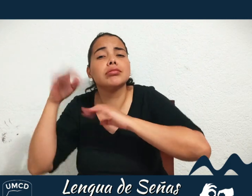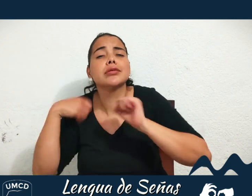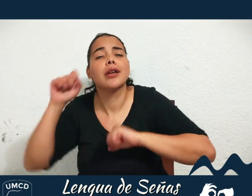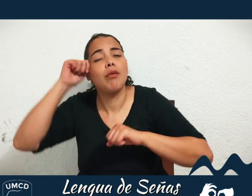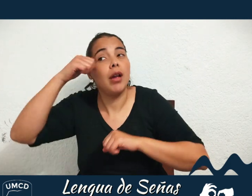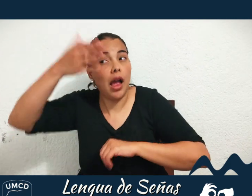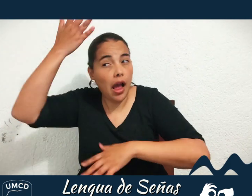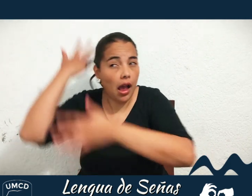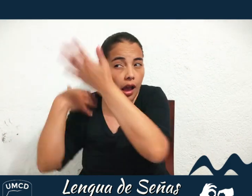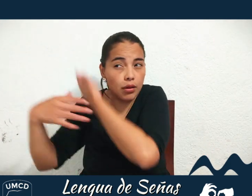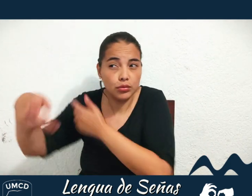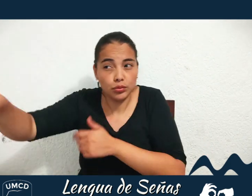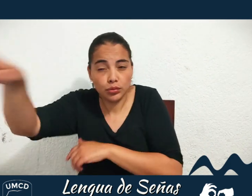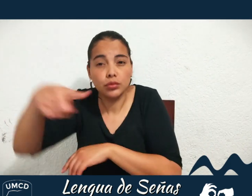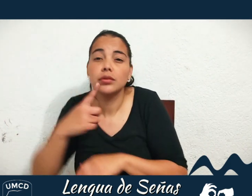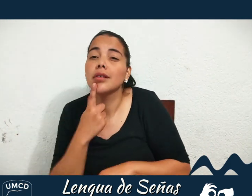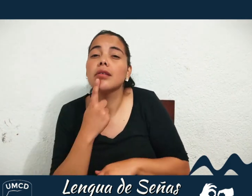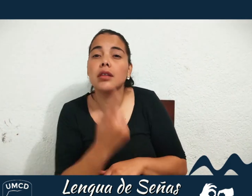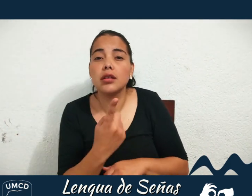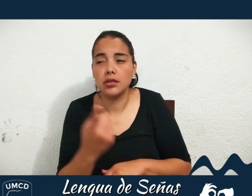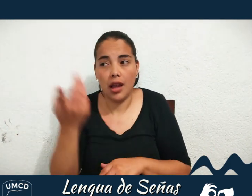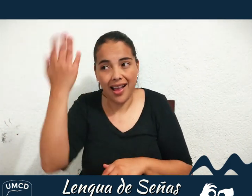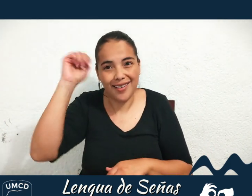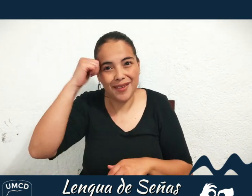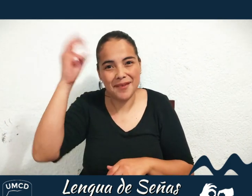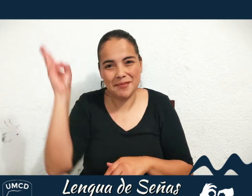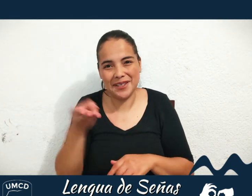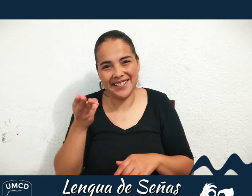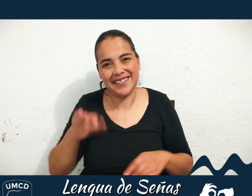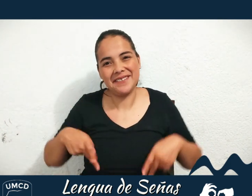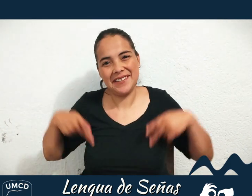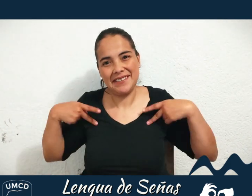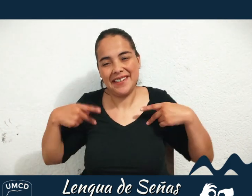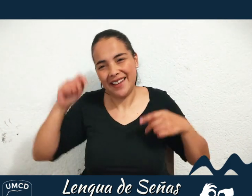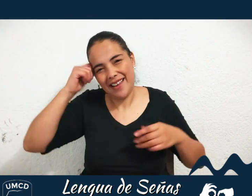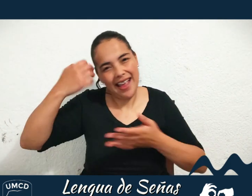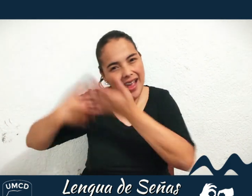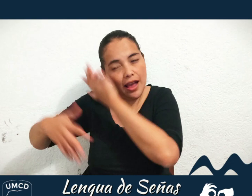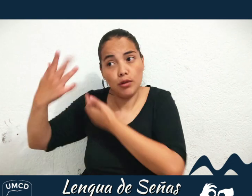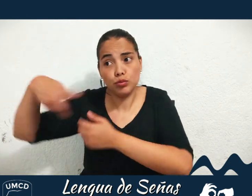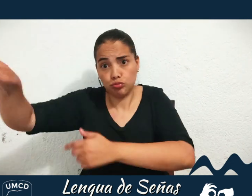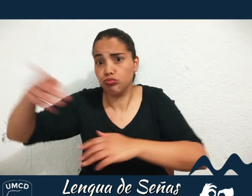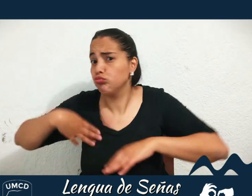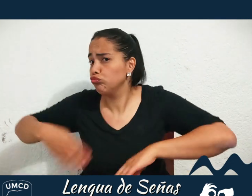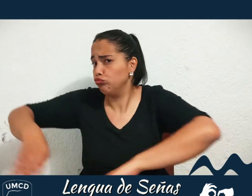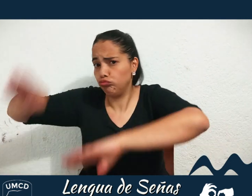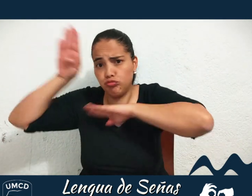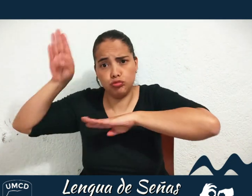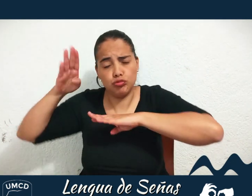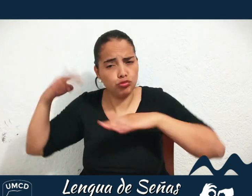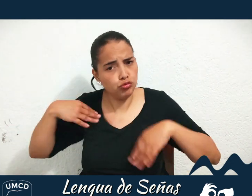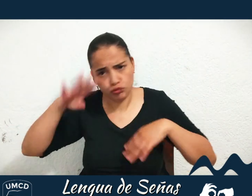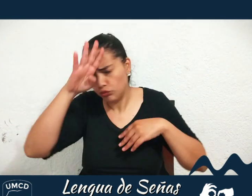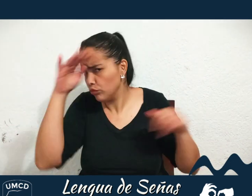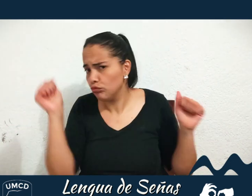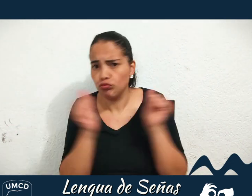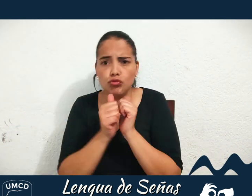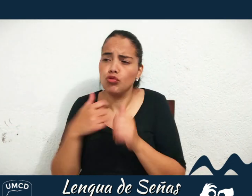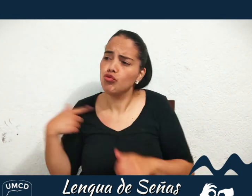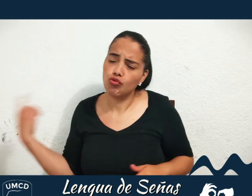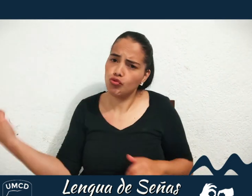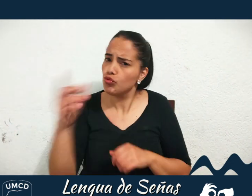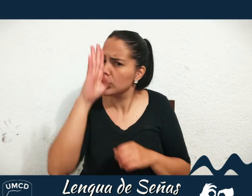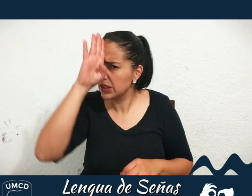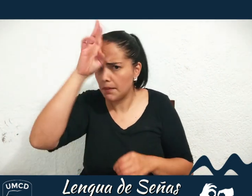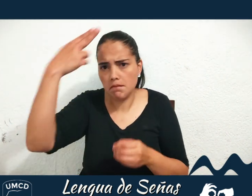hecho años atrás cuando junto a Moisés ellos habían comprometido su palabra a todos los demás a